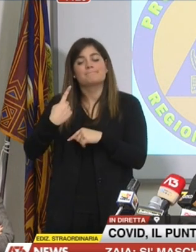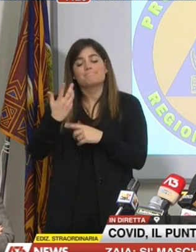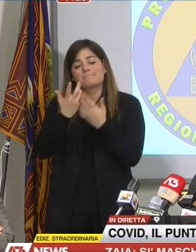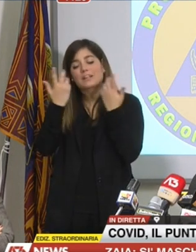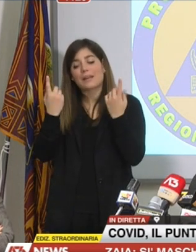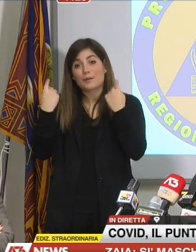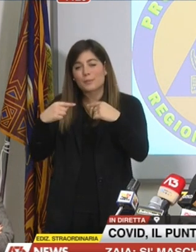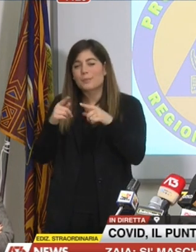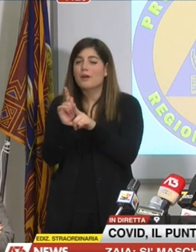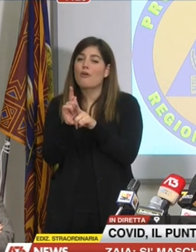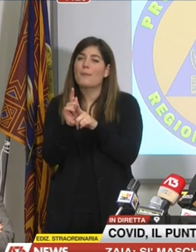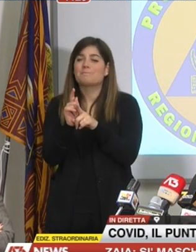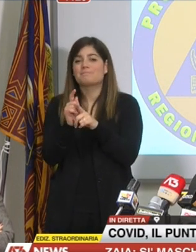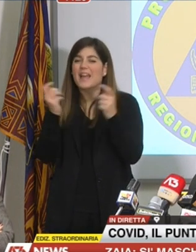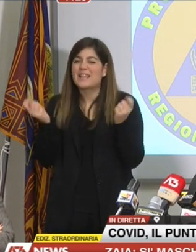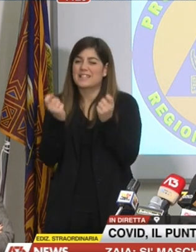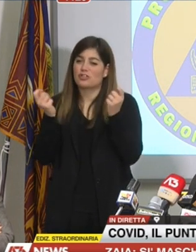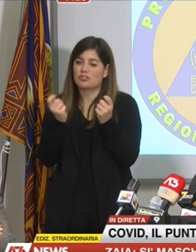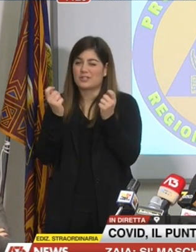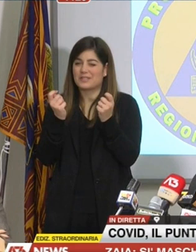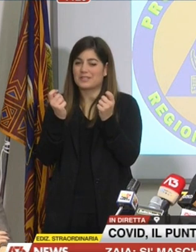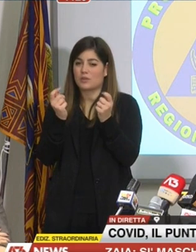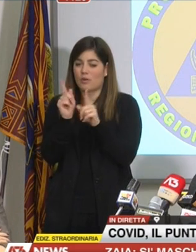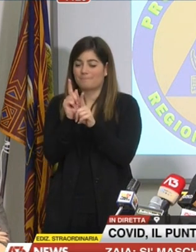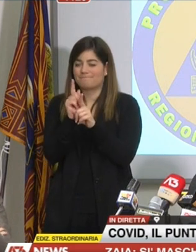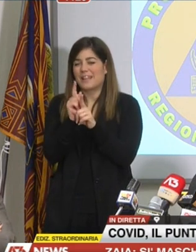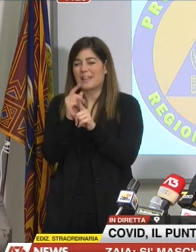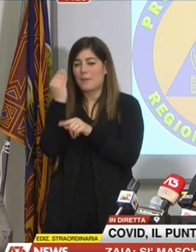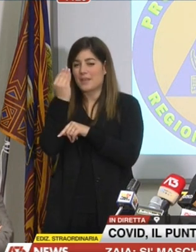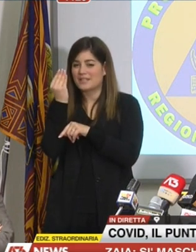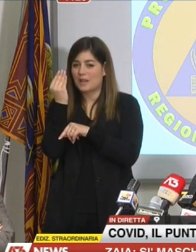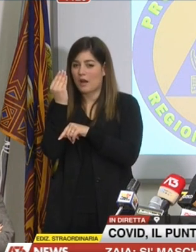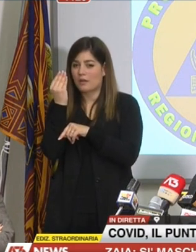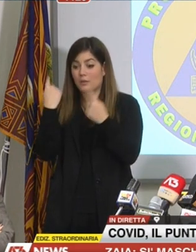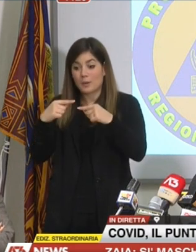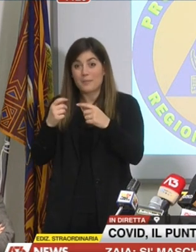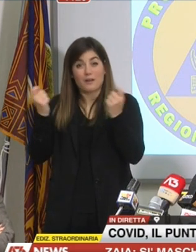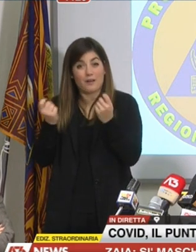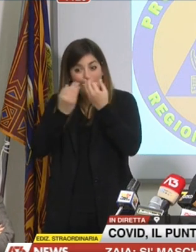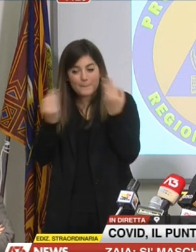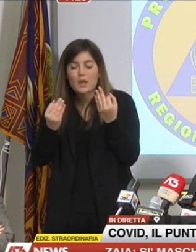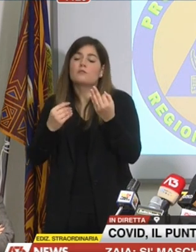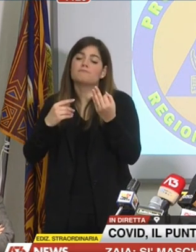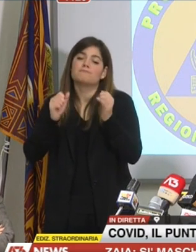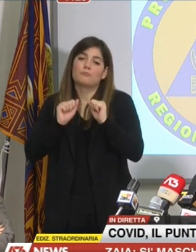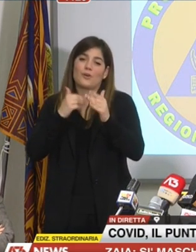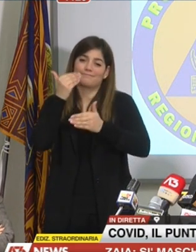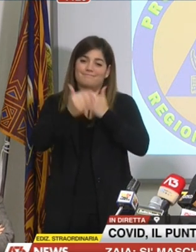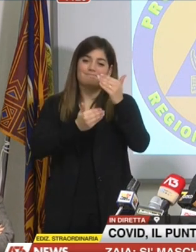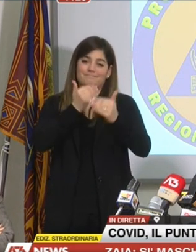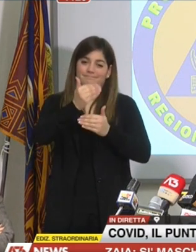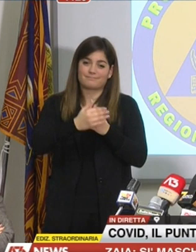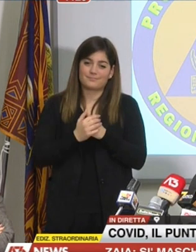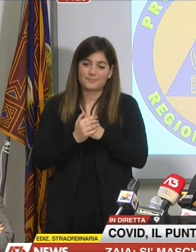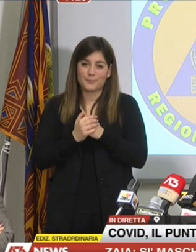ma è un'esercitazione. Volevo ricordarvi che è stato fatto un bel lavoro